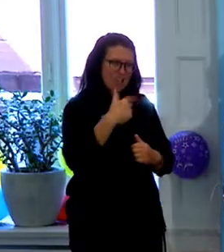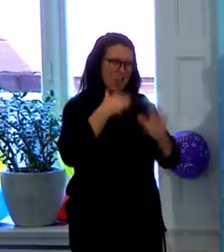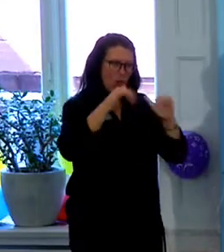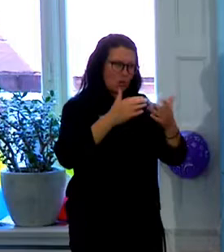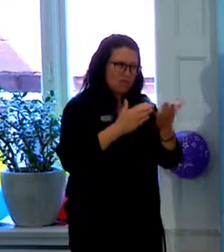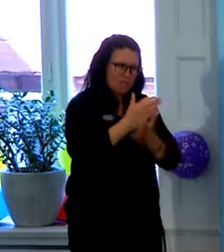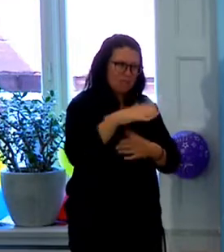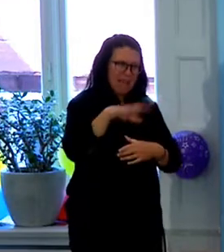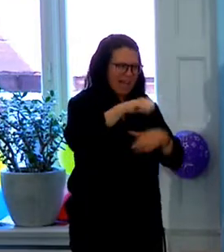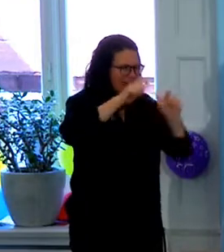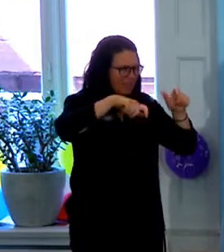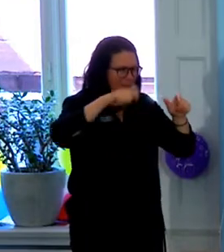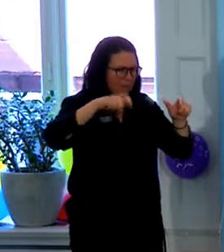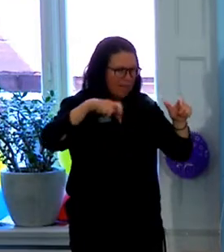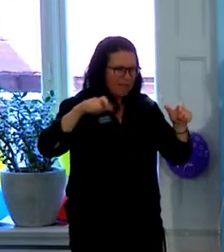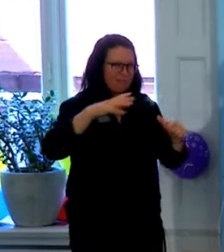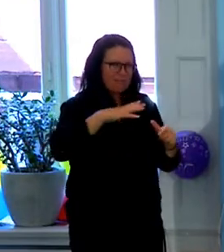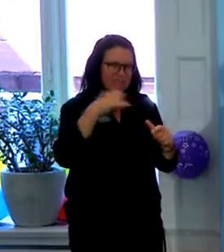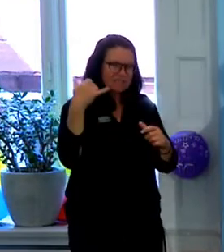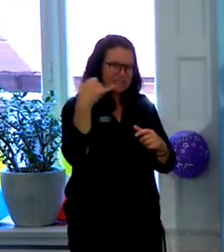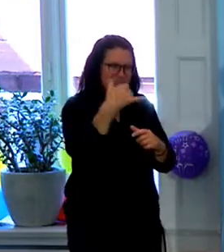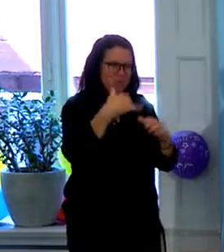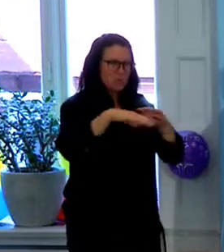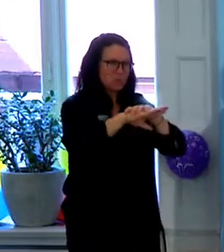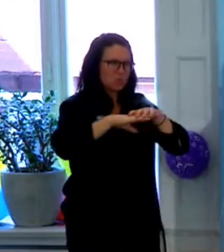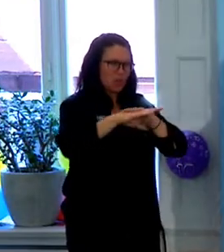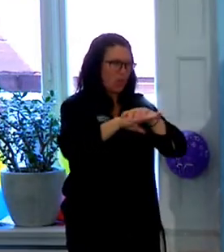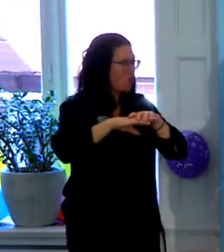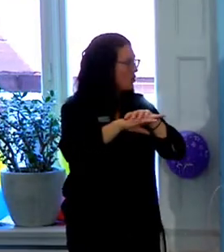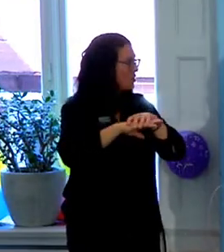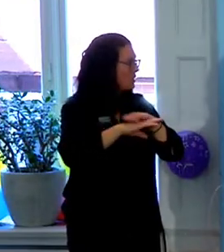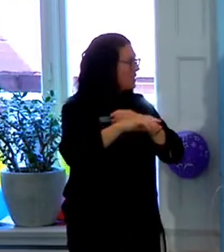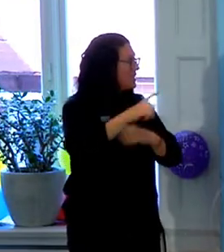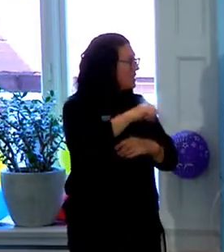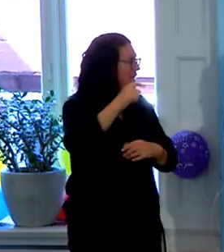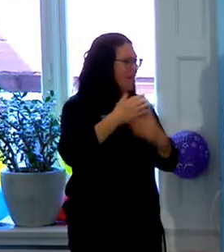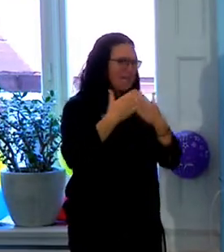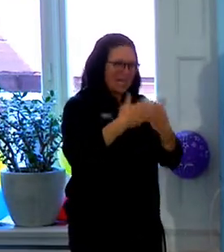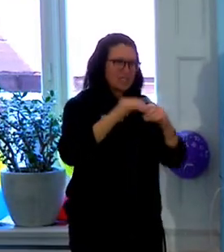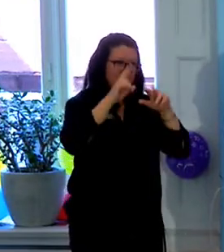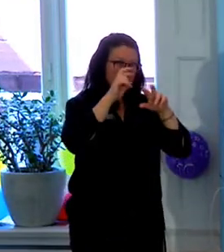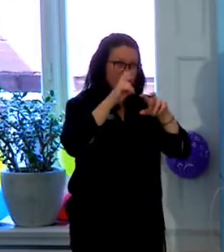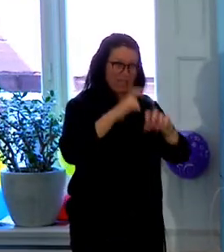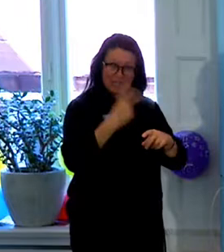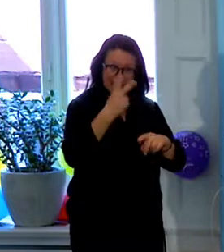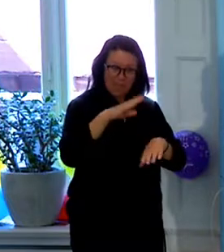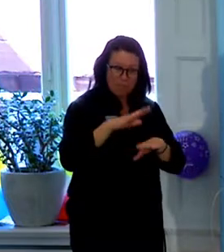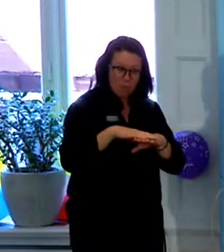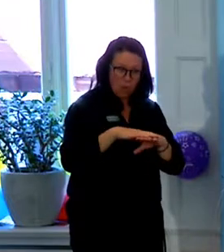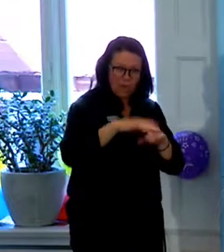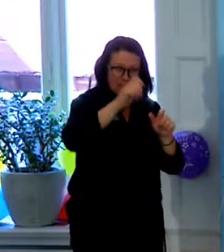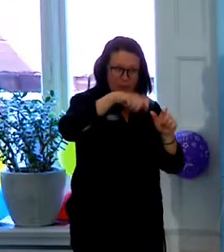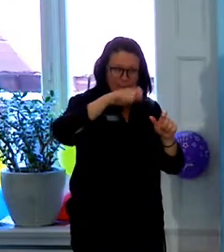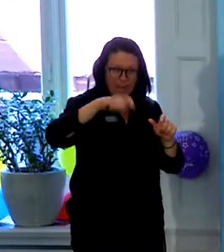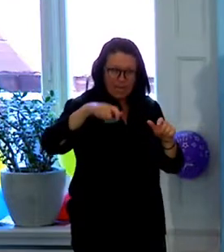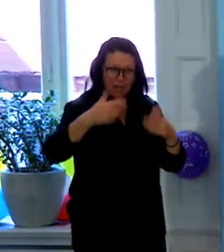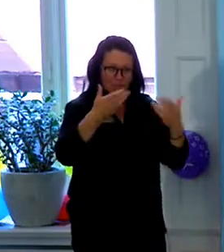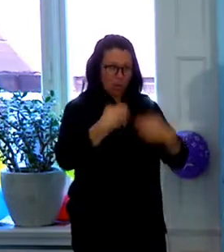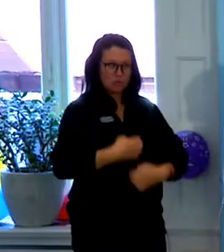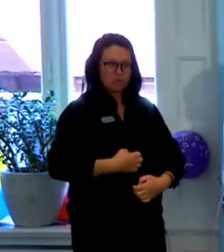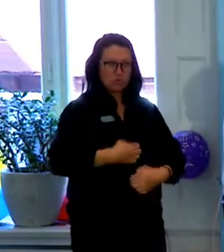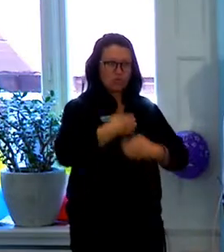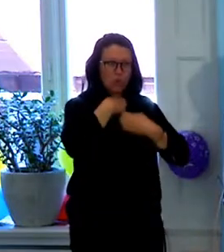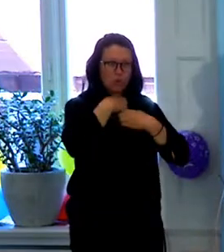igenom alla dessa tabeller som finns i underlaget. Det är rätt sällan man läser en undersökning, tittar på tabeller och får en